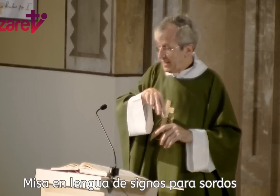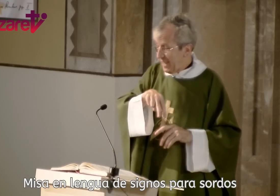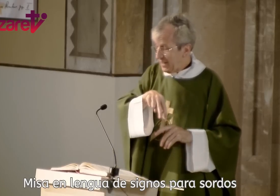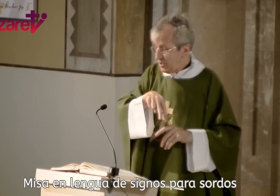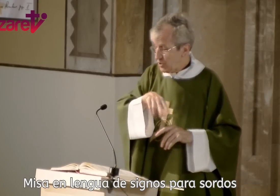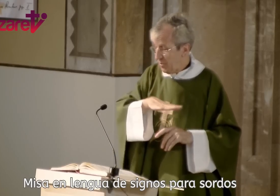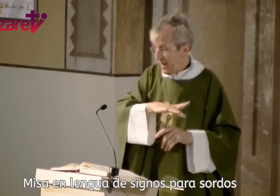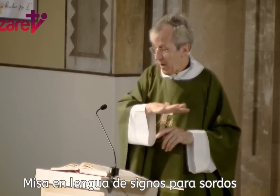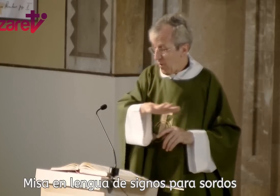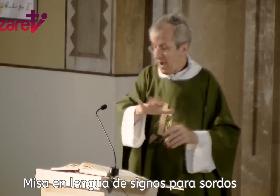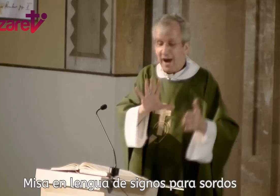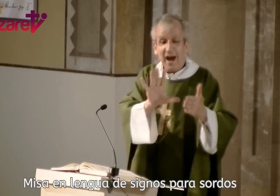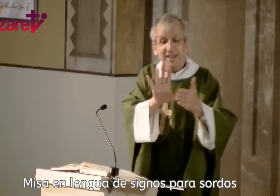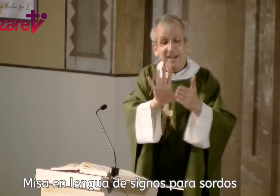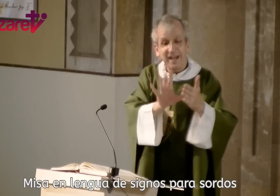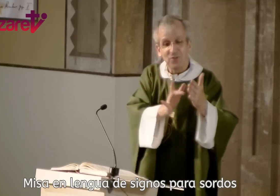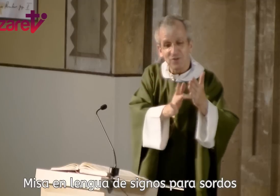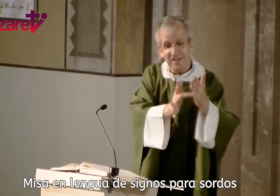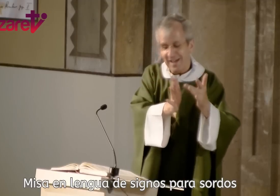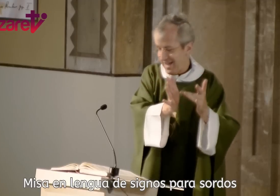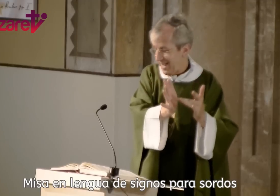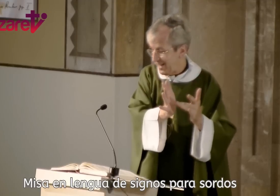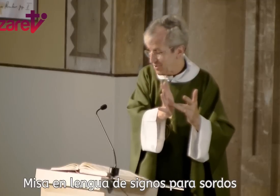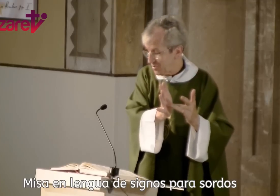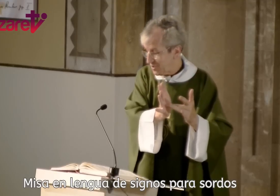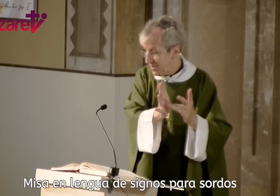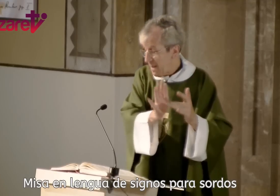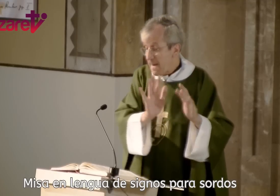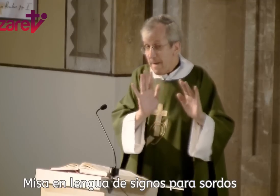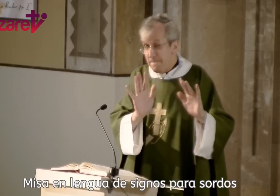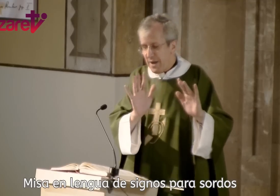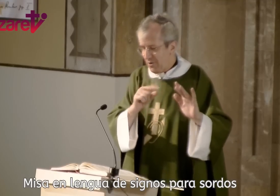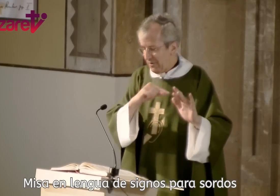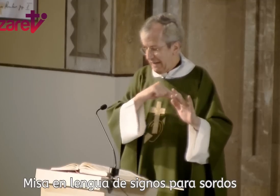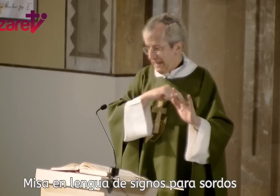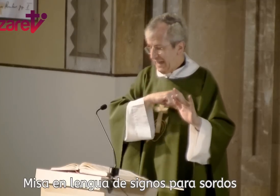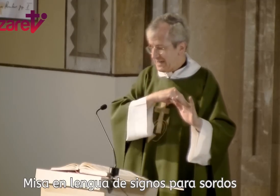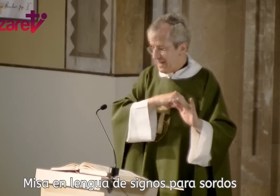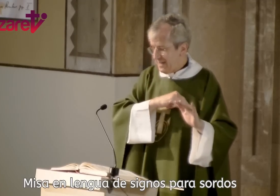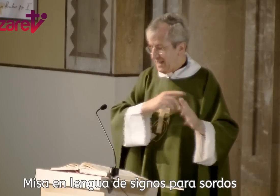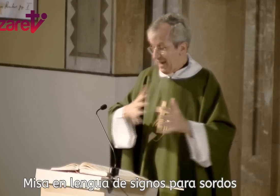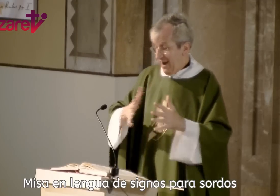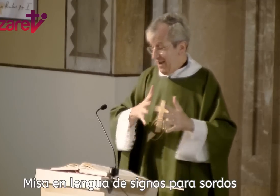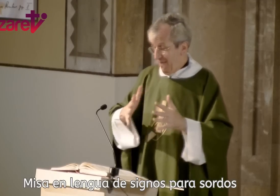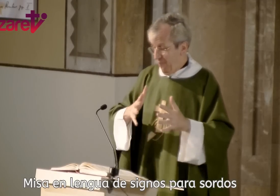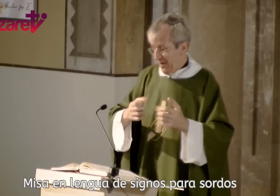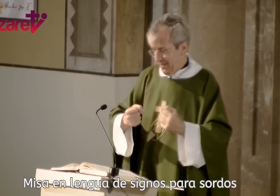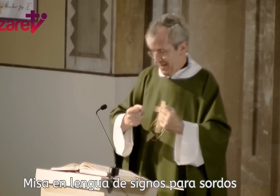andar sobre el agua, acercándose a Jesús. Pero al sentir la fuerza